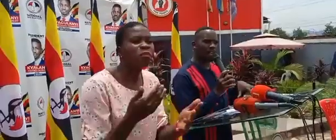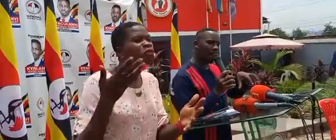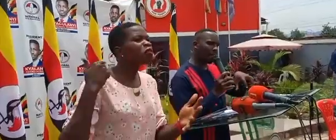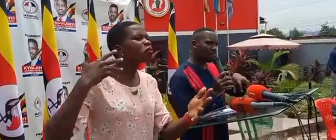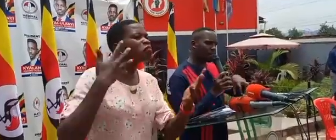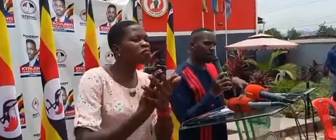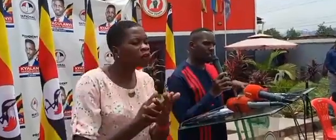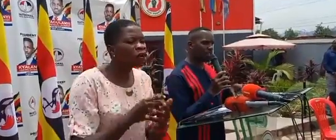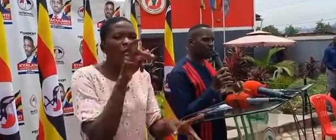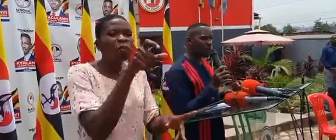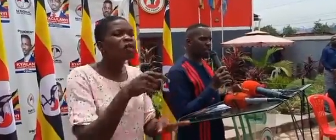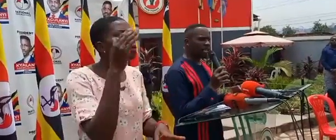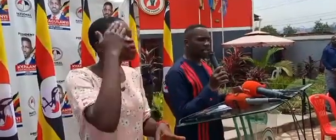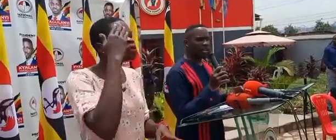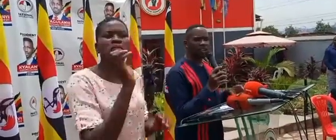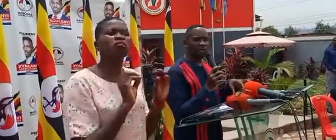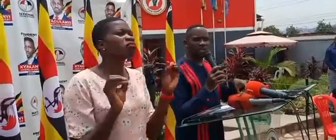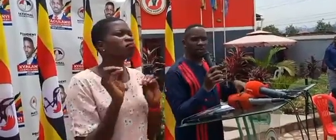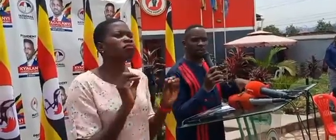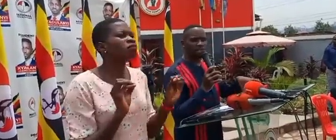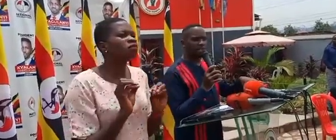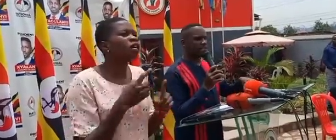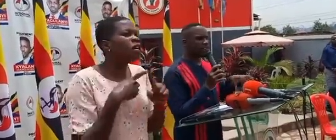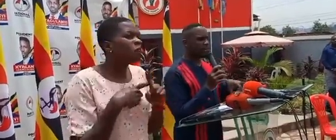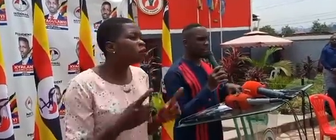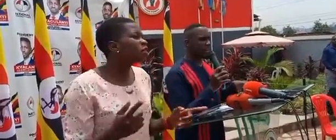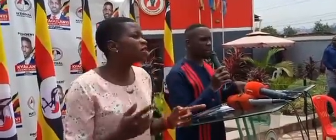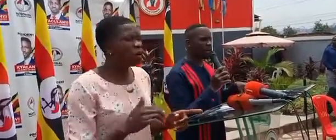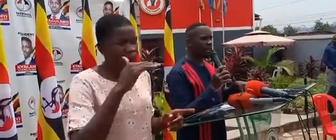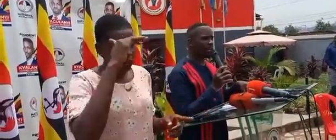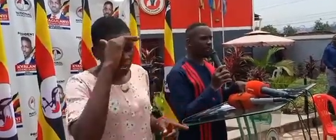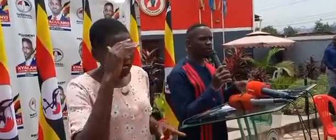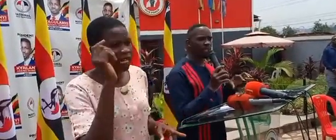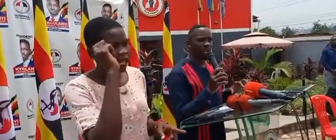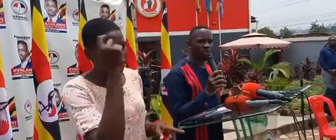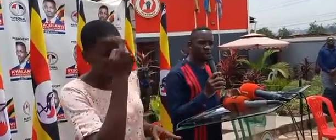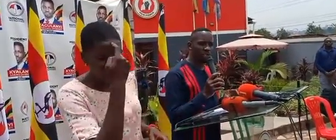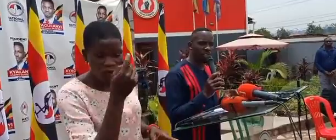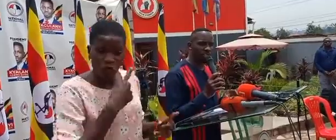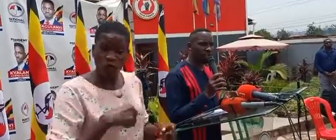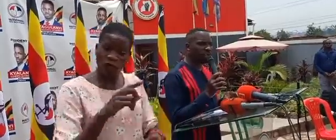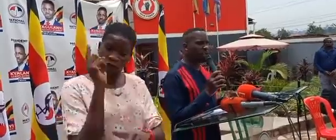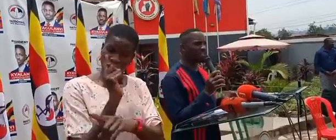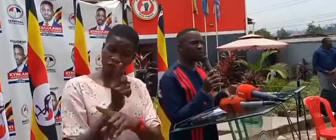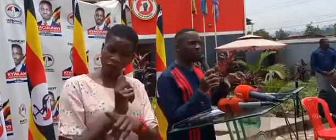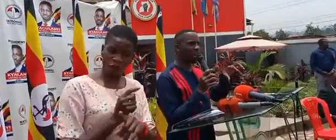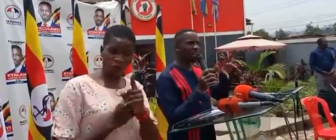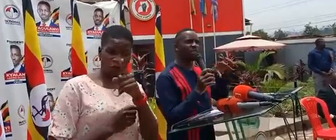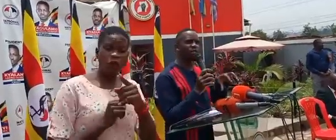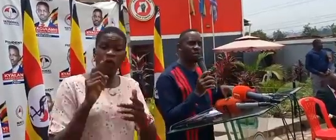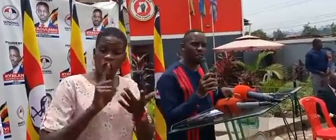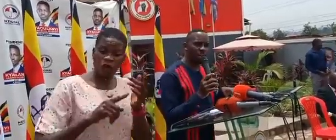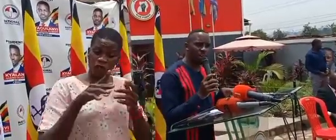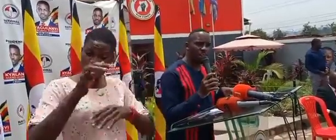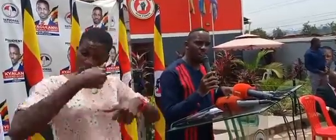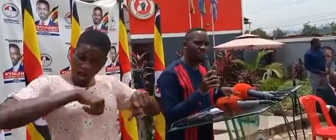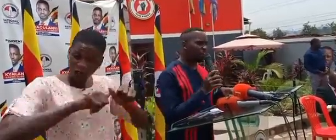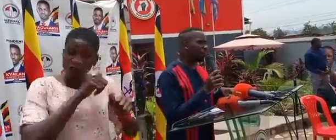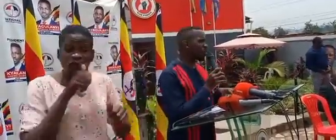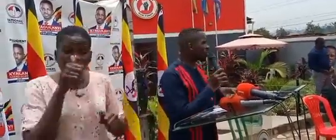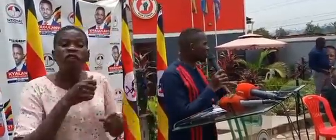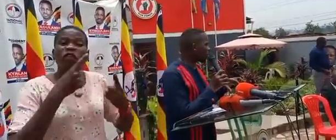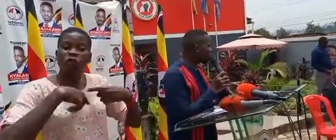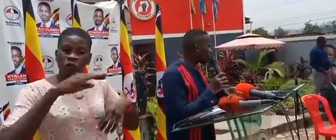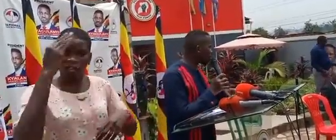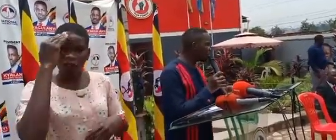nyi kakati tutimanyi iko ilaka mmenti polisi na majina abalala tukatika kunotisi nga tuka amanti mimukula tubidaba